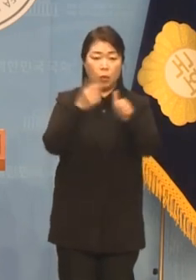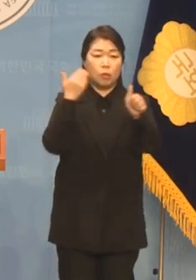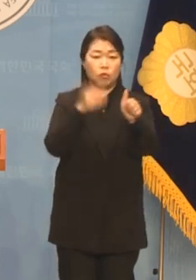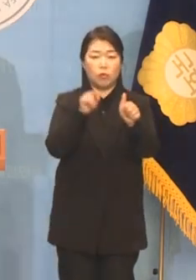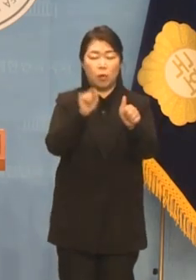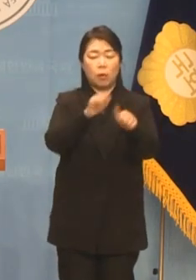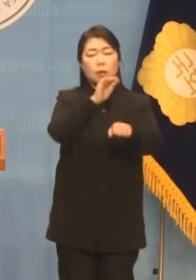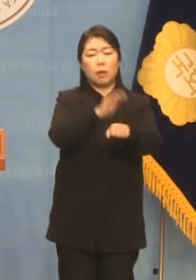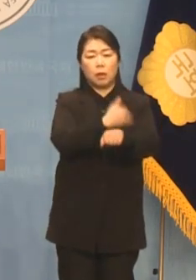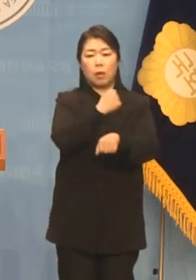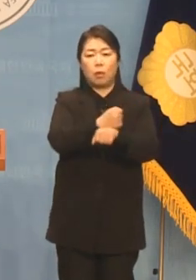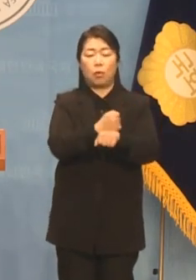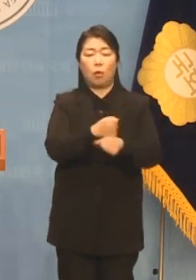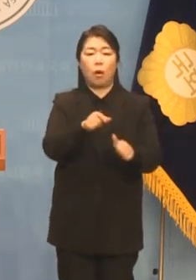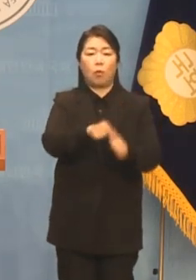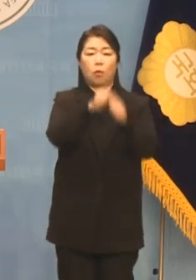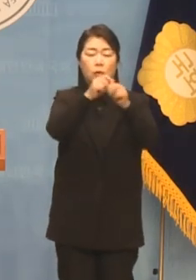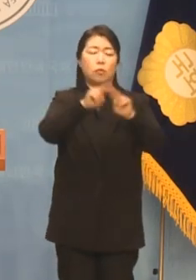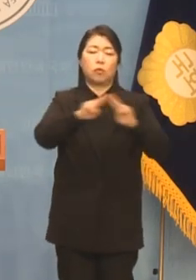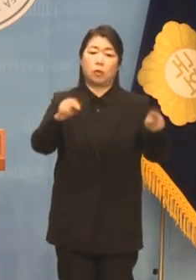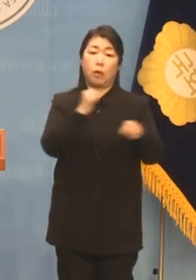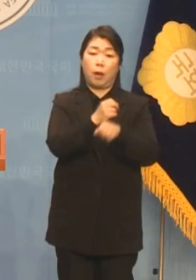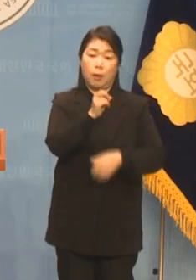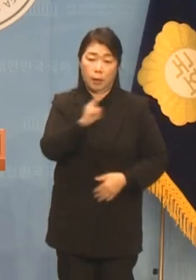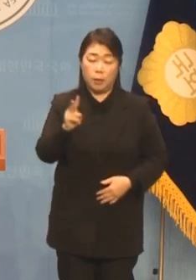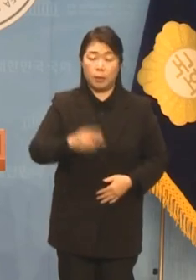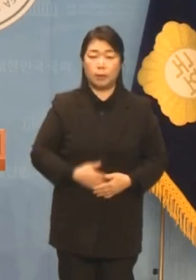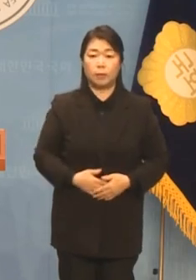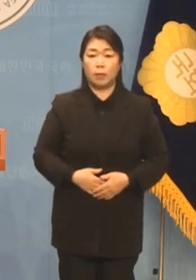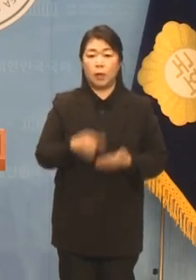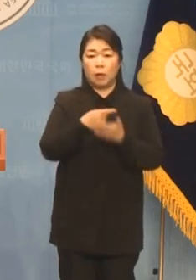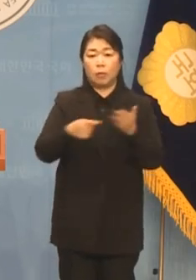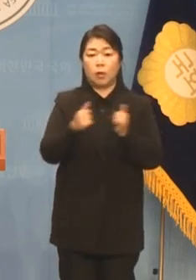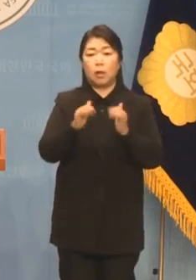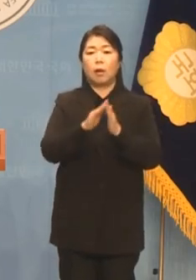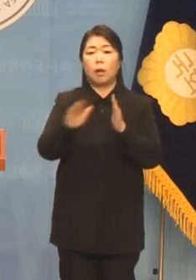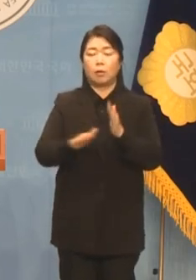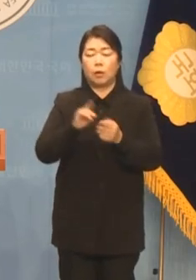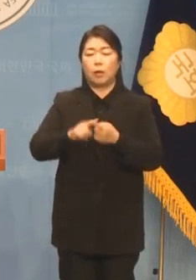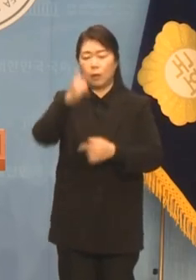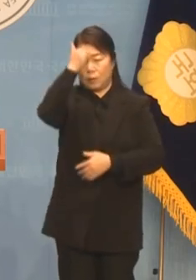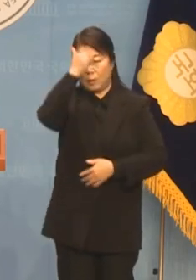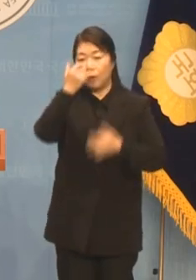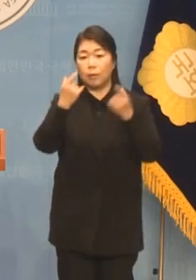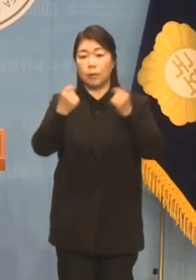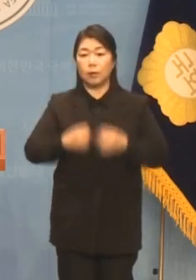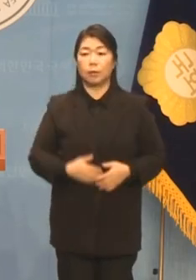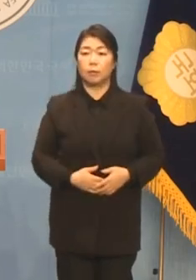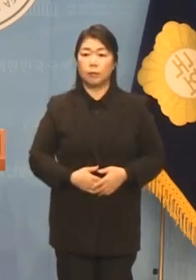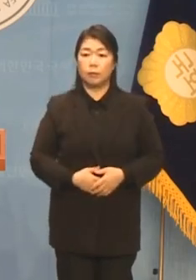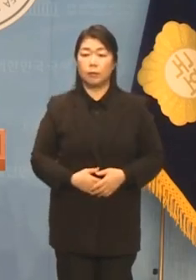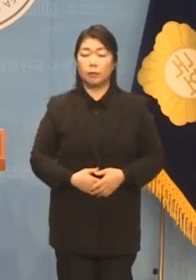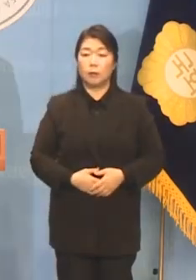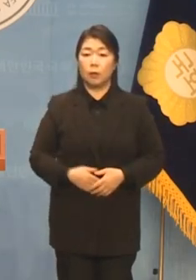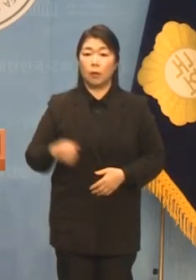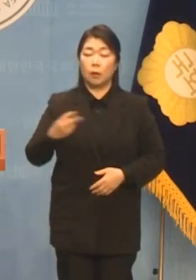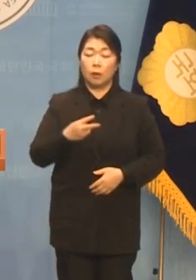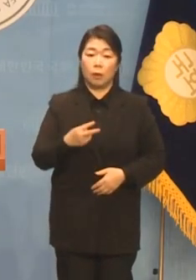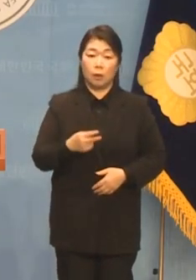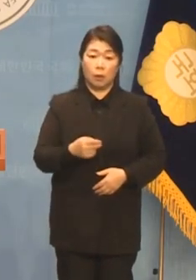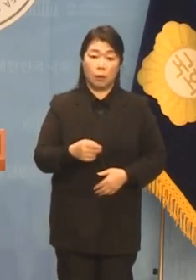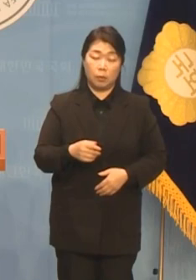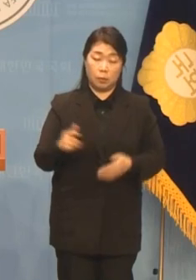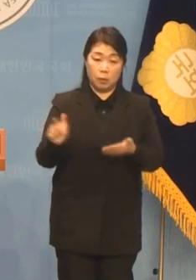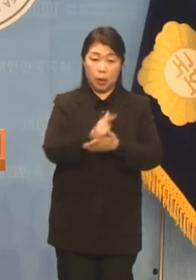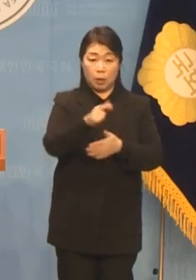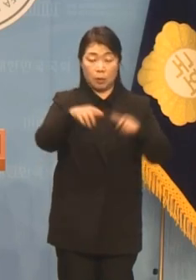취소하는 것이 유가족들에 대한 최소한의 도일 것입니다 그리고 강서